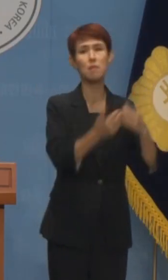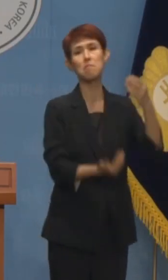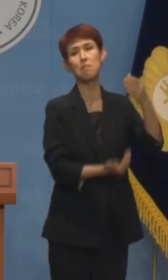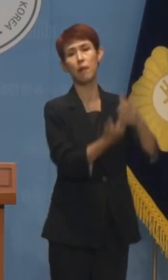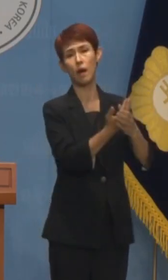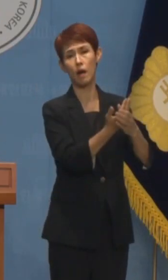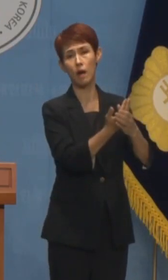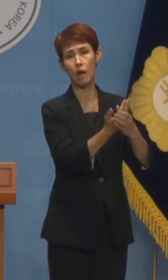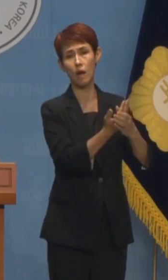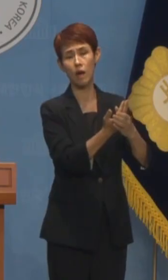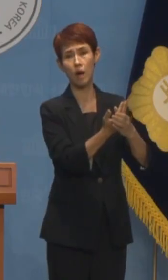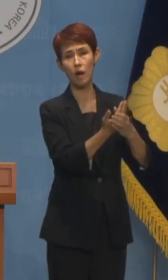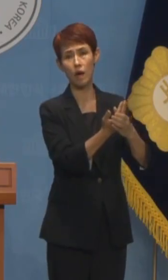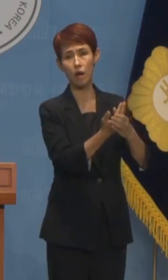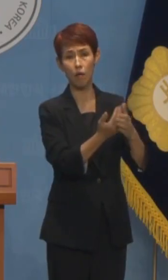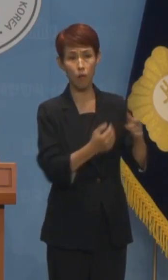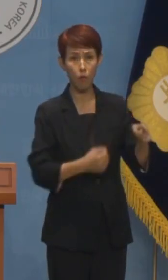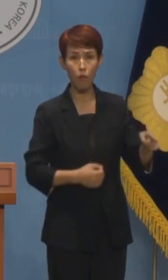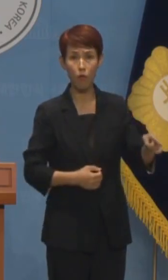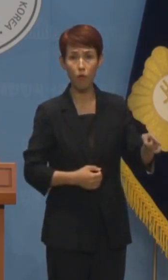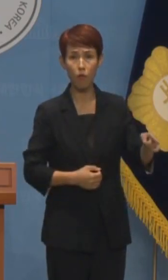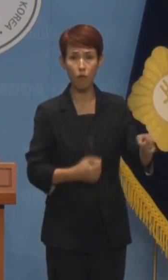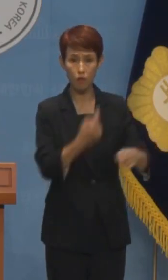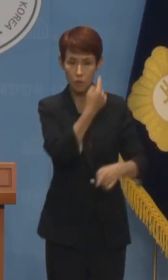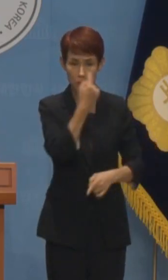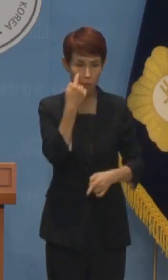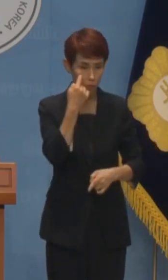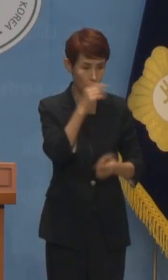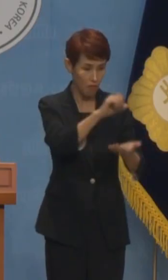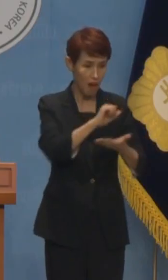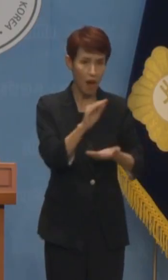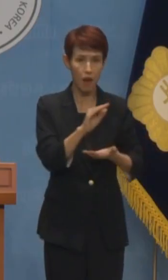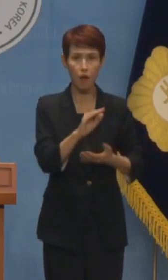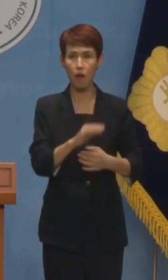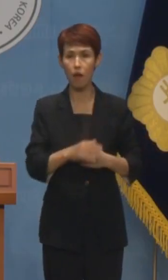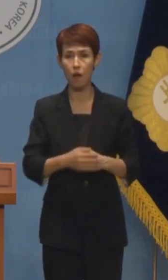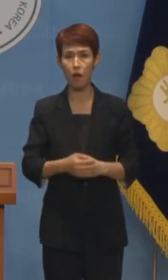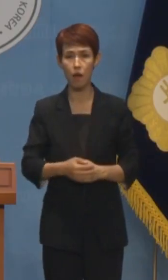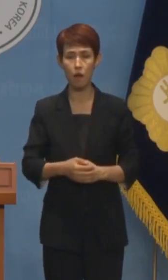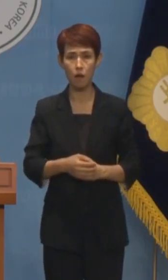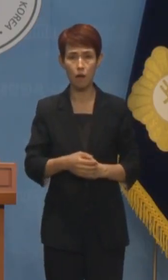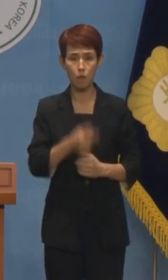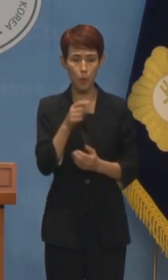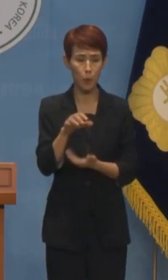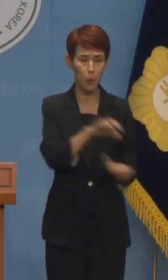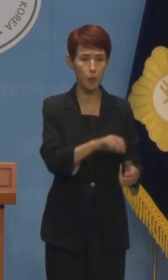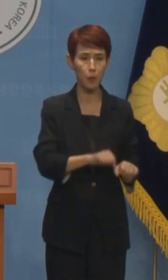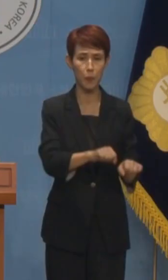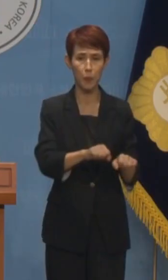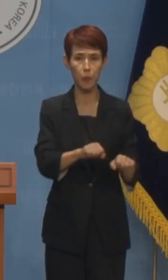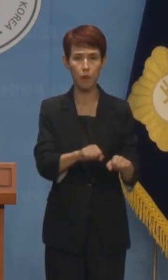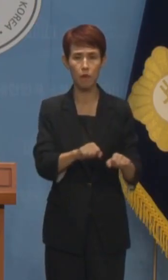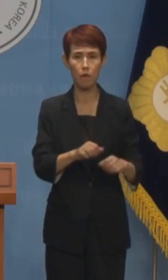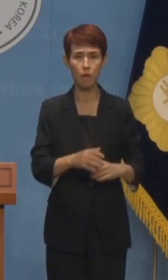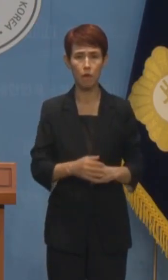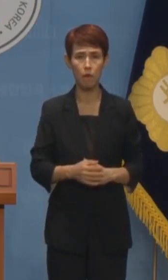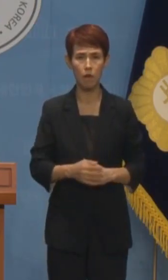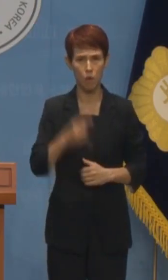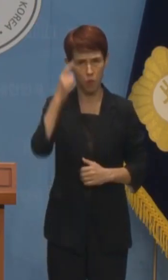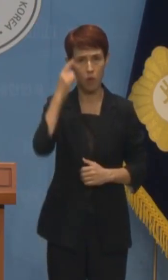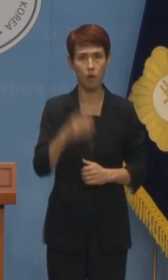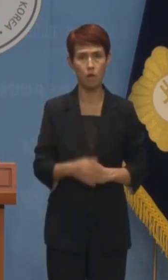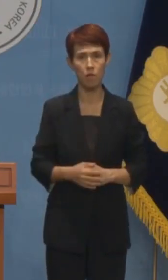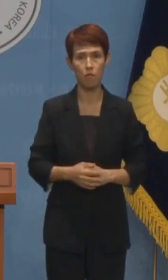전대미문의 살인미수 테러 행위에 대해서는 피 묻은 현장을 보존하고 과학수사 등의 필요한 채정